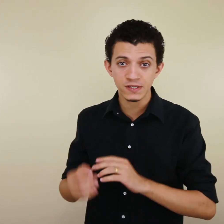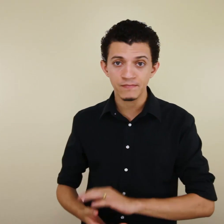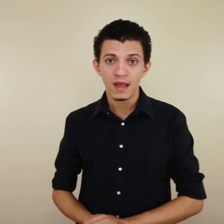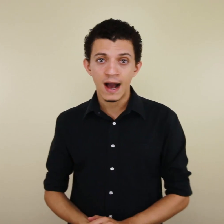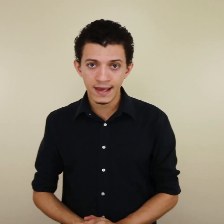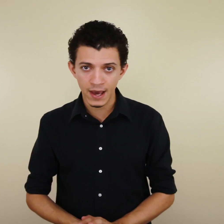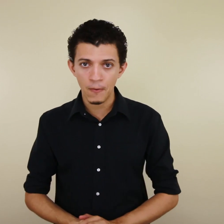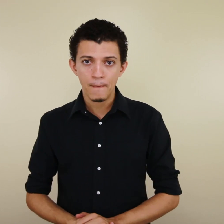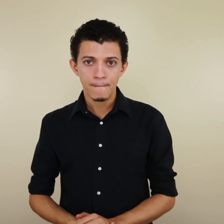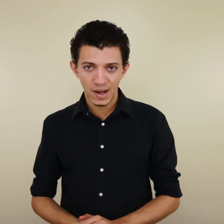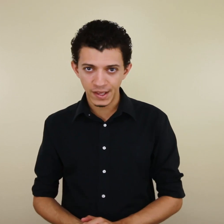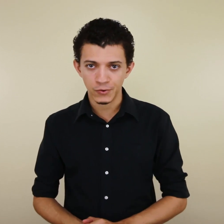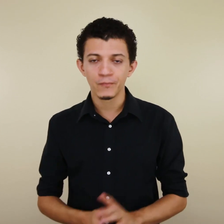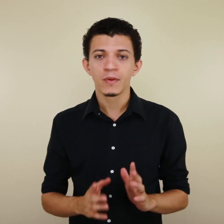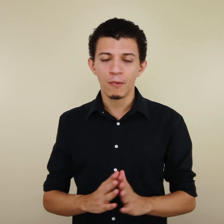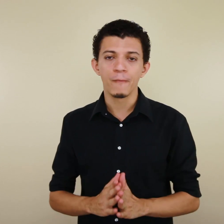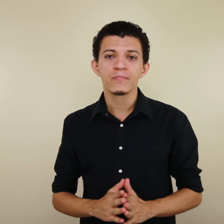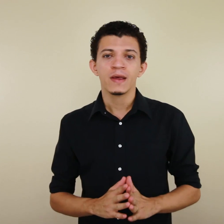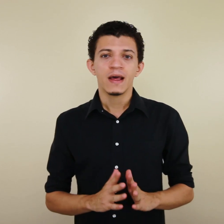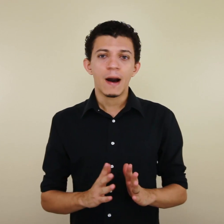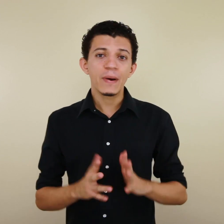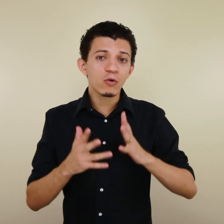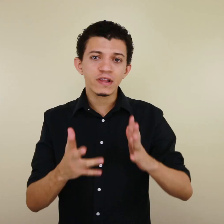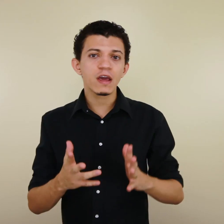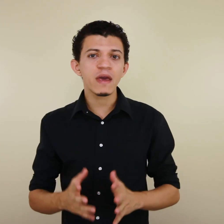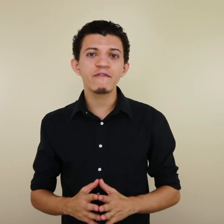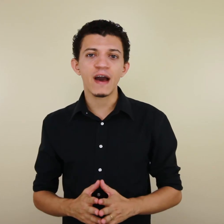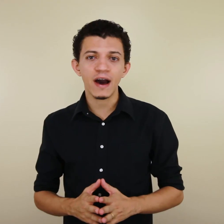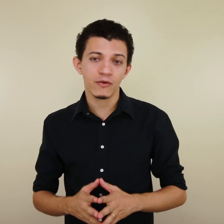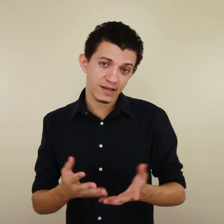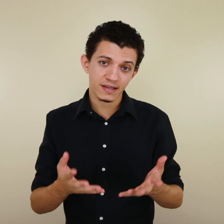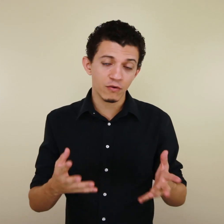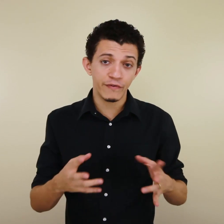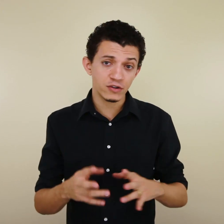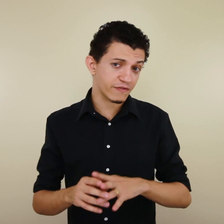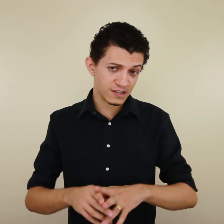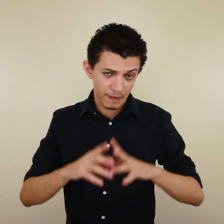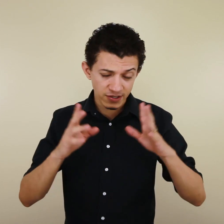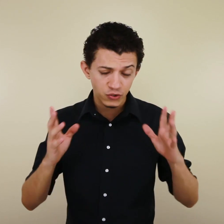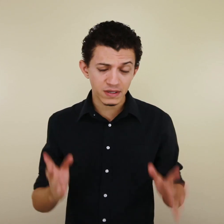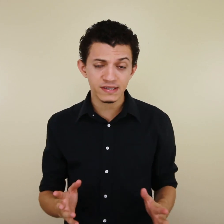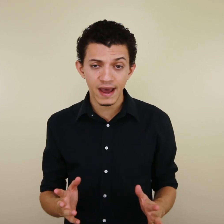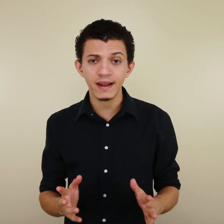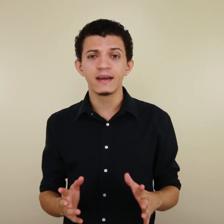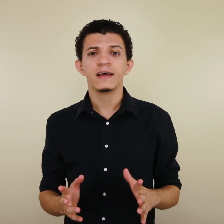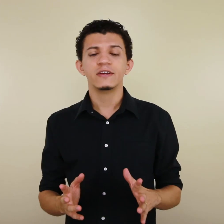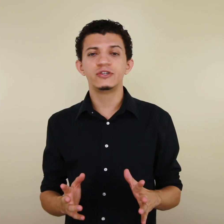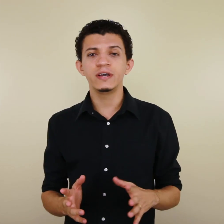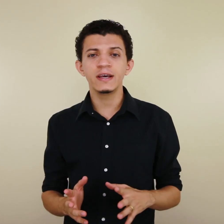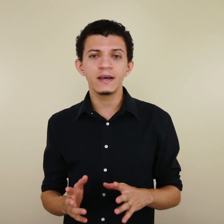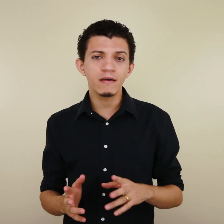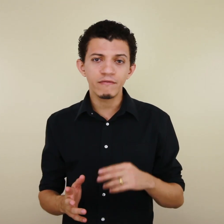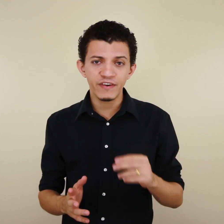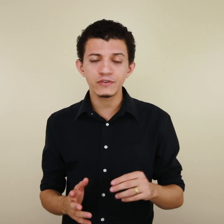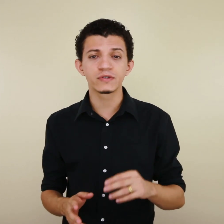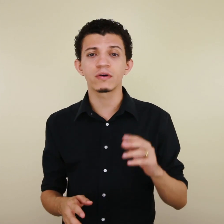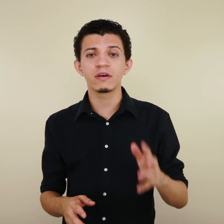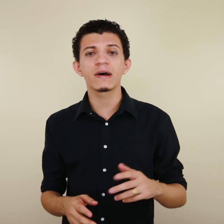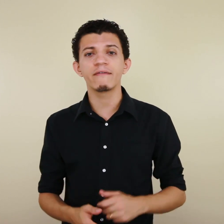esposa Raquel Barreto. Bom, a pergunta que me enviaram, e esse aqui é um vídeo que faz parte de uma série de vídeos que eu tenho